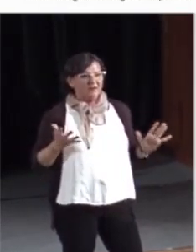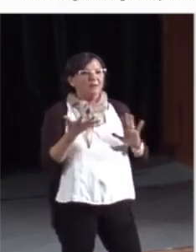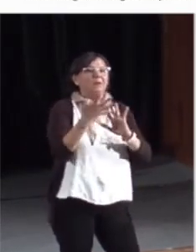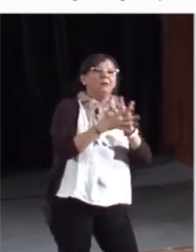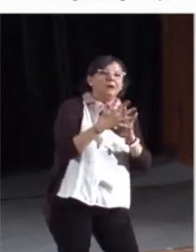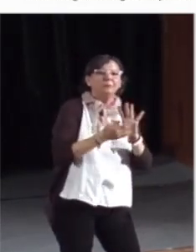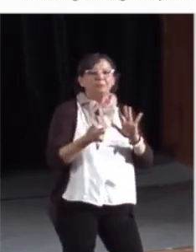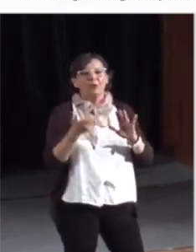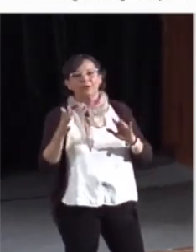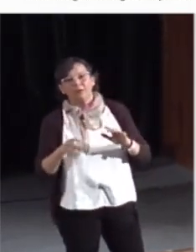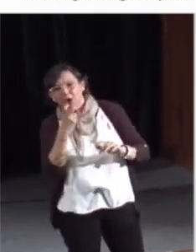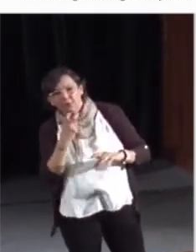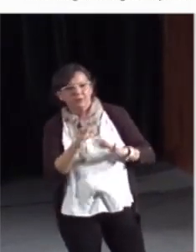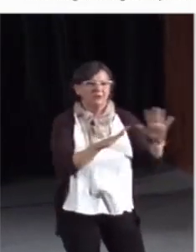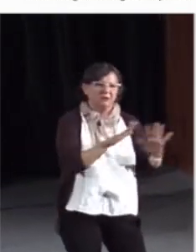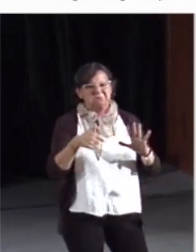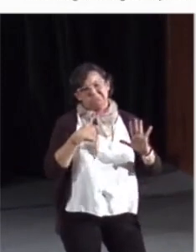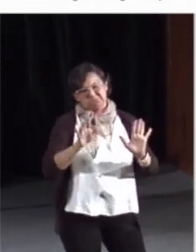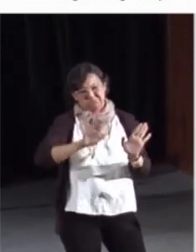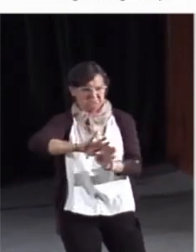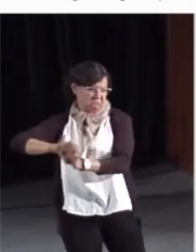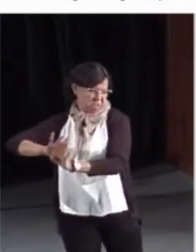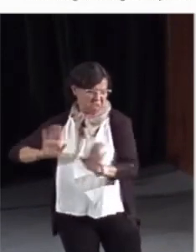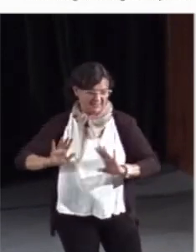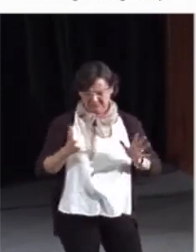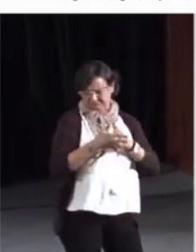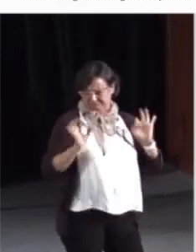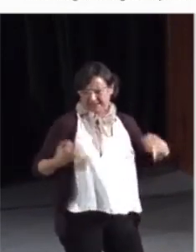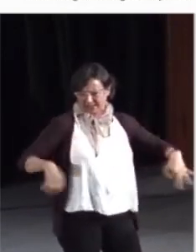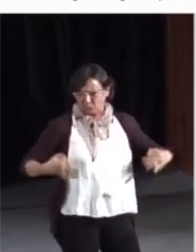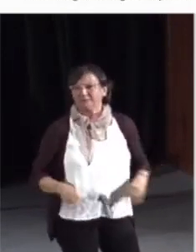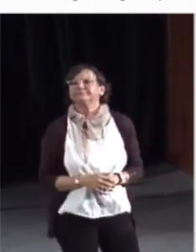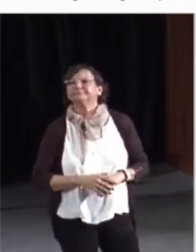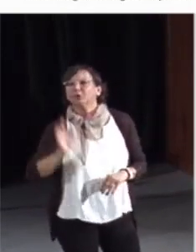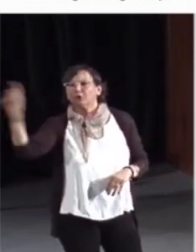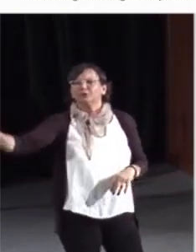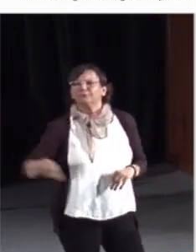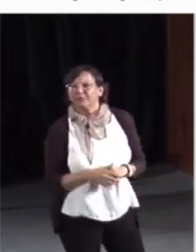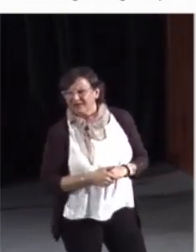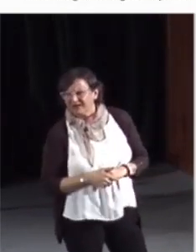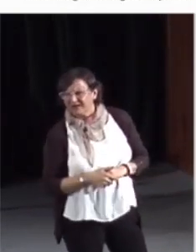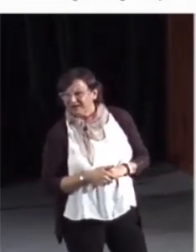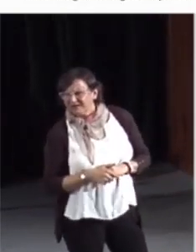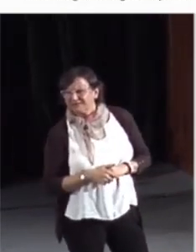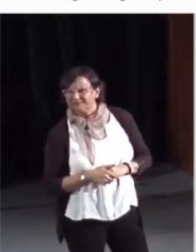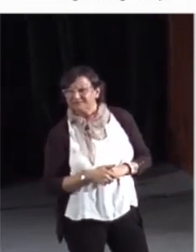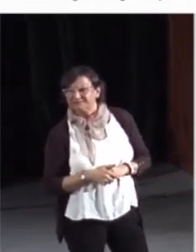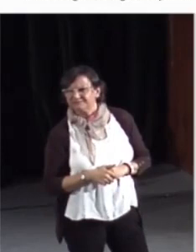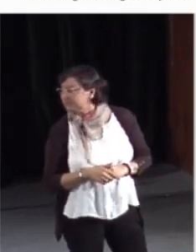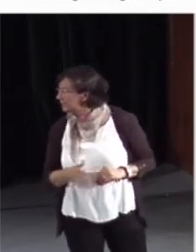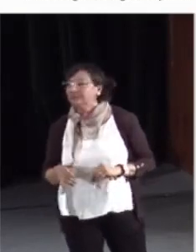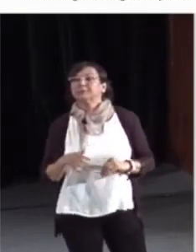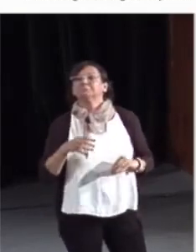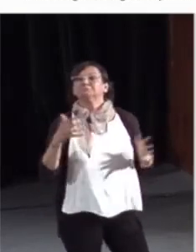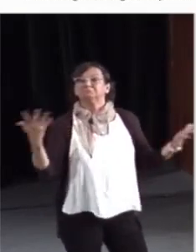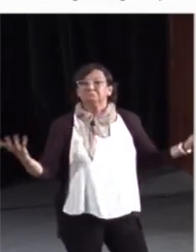y profundizar en este estudio, además de la formalización del perfil de los informantes, que han de ser